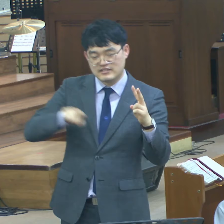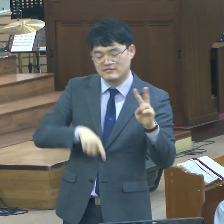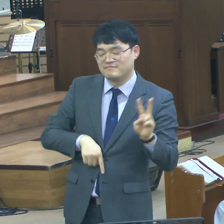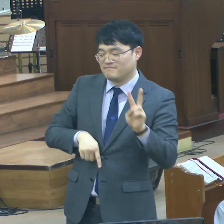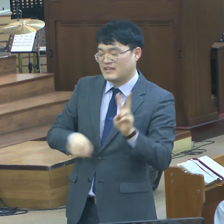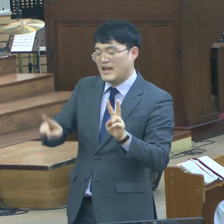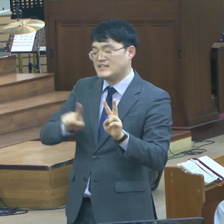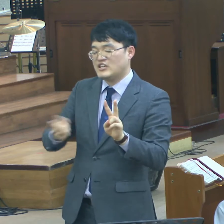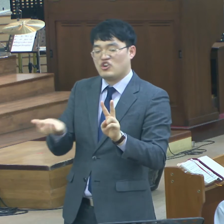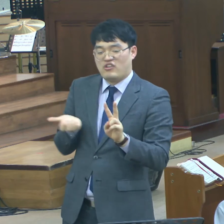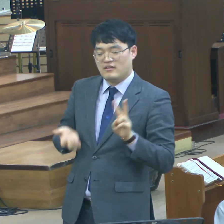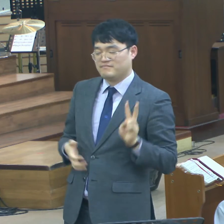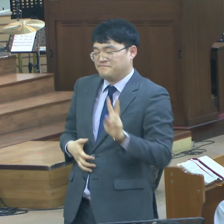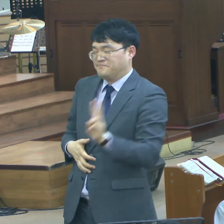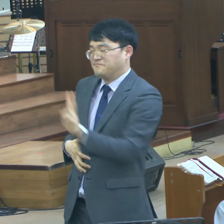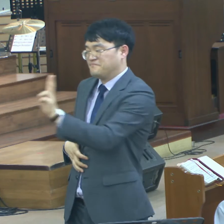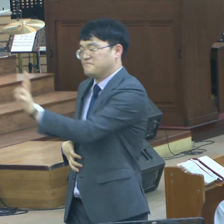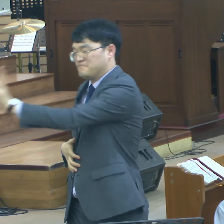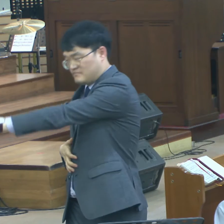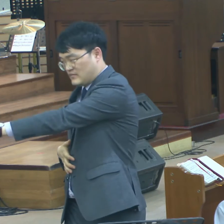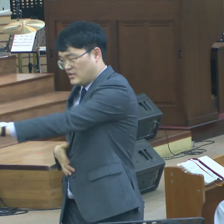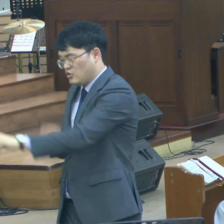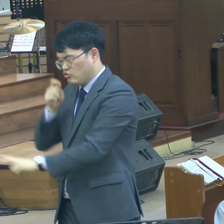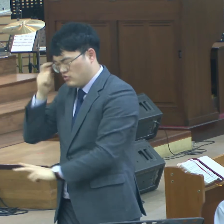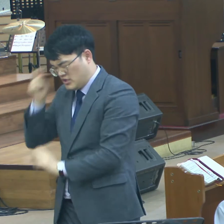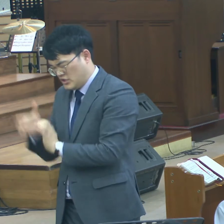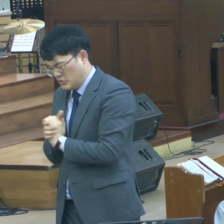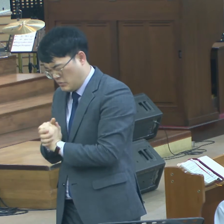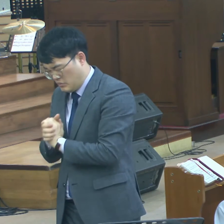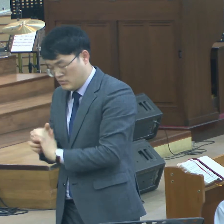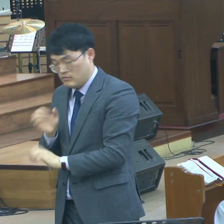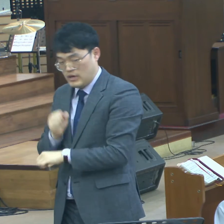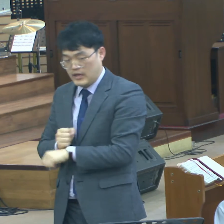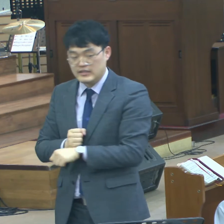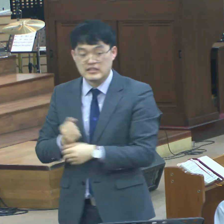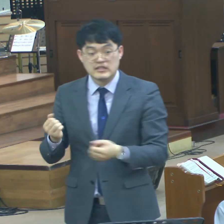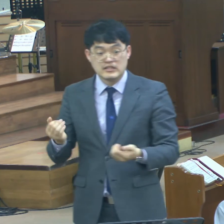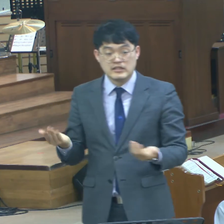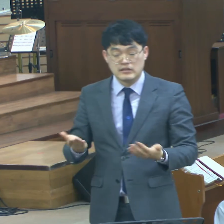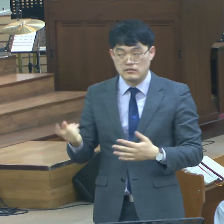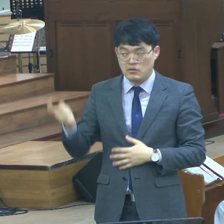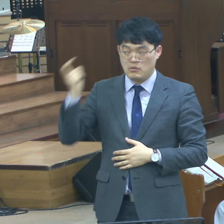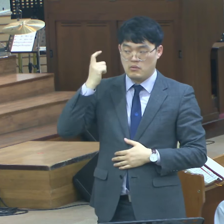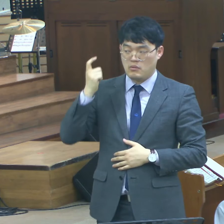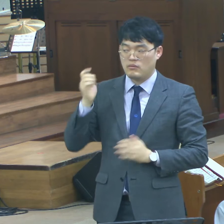가서 큐티하고 합심해서 기도하고 막 그런 일을 한다는 얘기를 제가 들었어요.